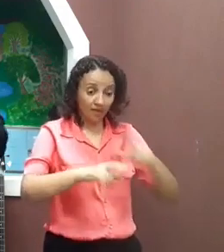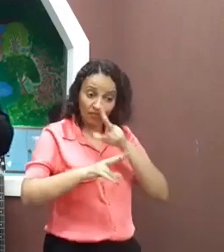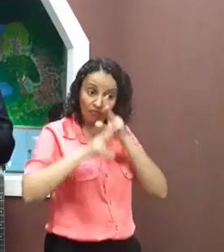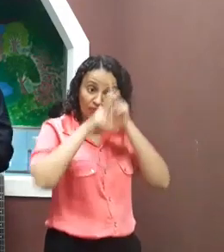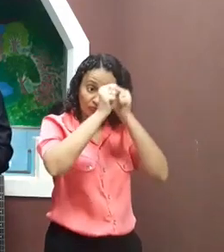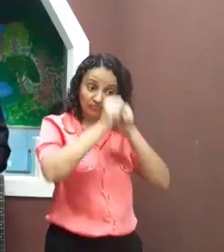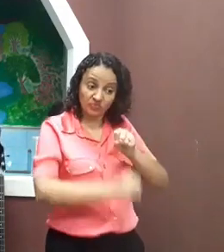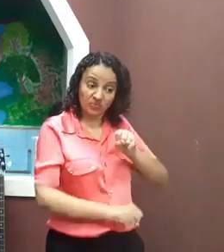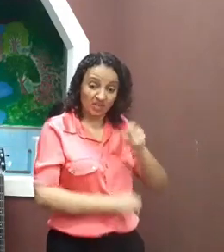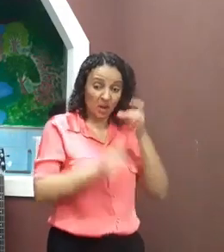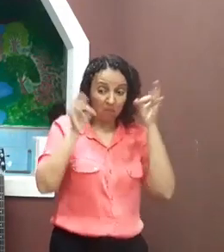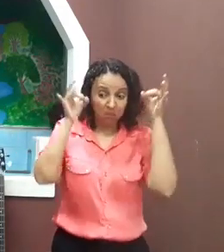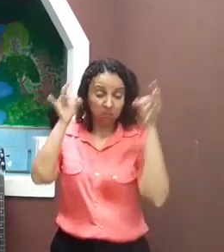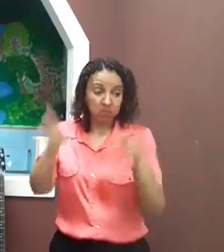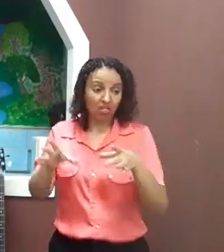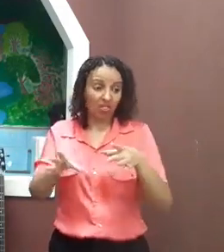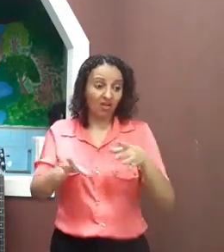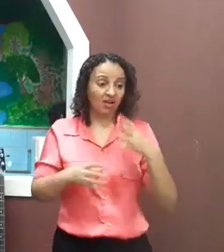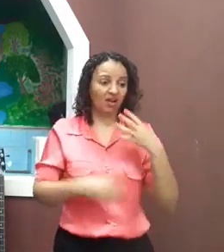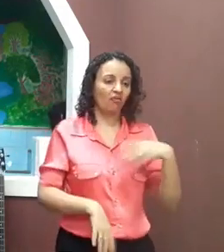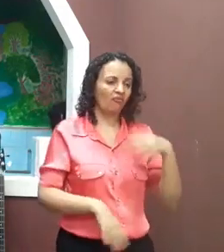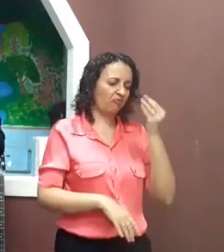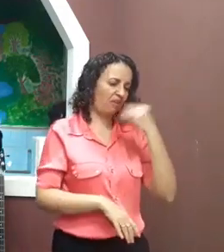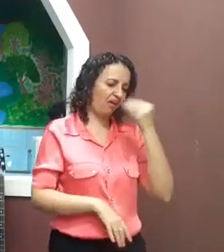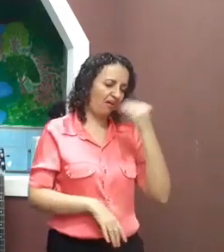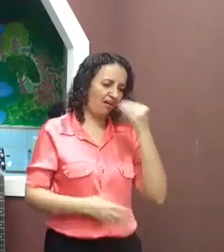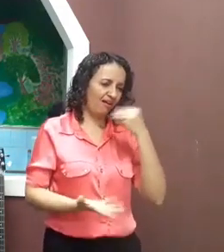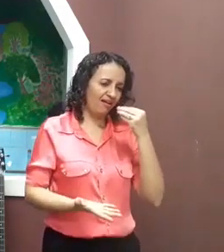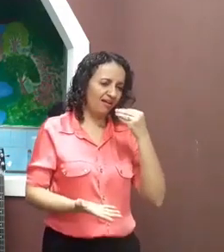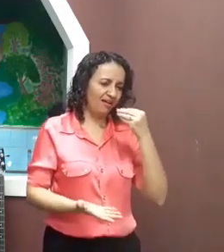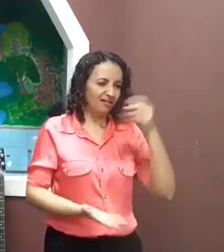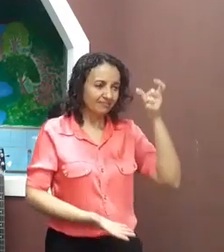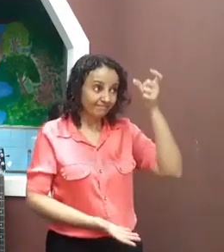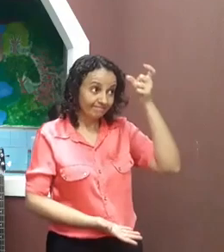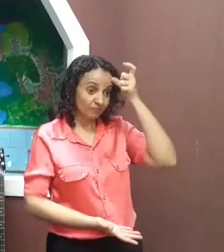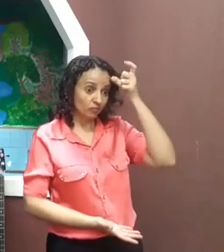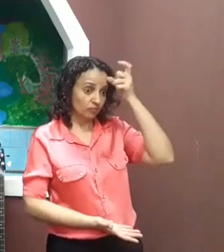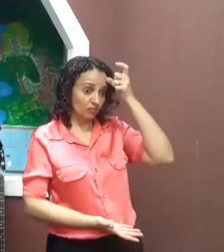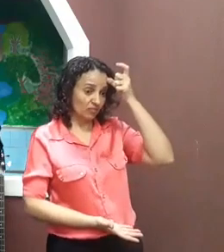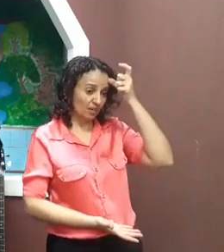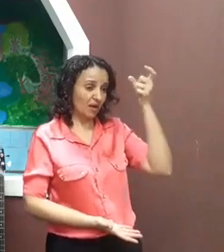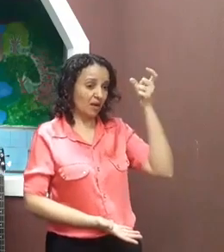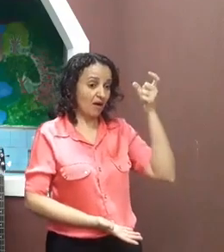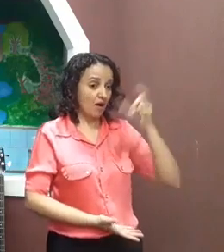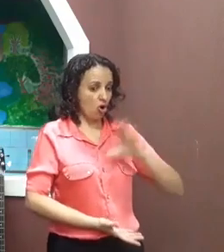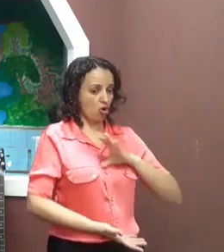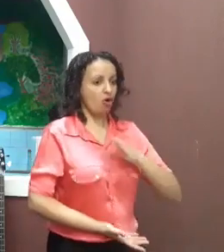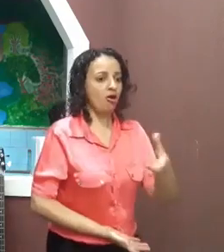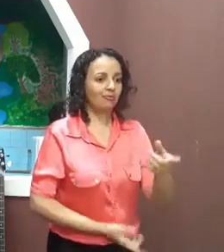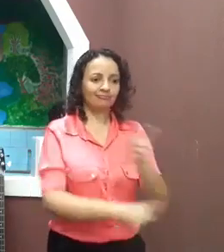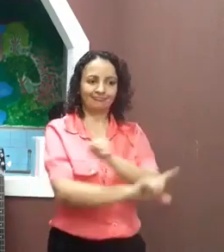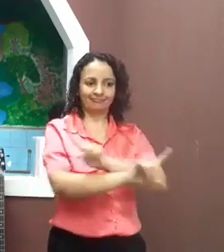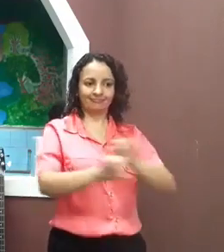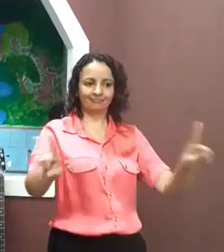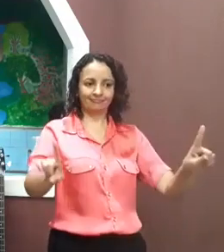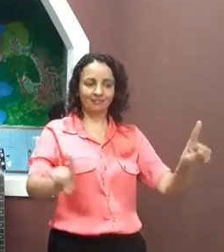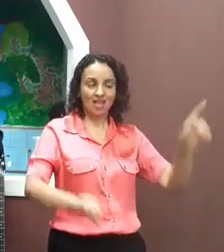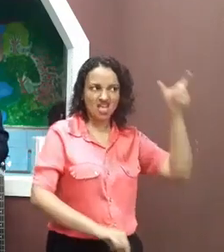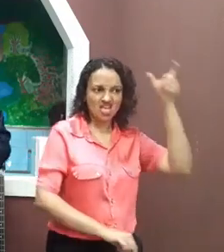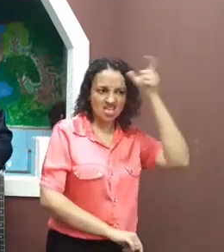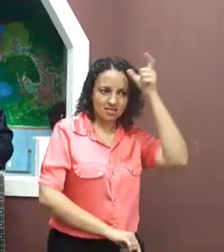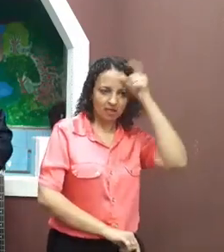coisa: Satanás, ele não é corajoso, ele é covarde. Ele não vai